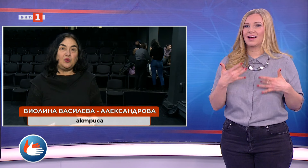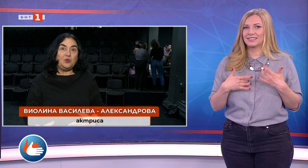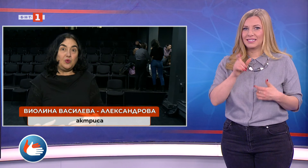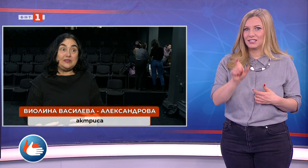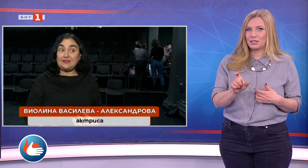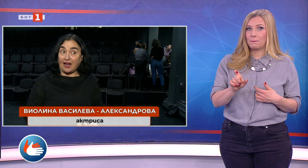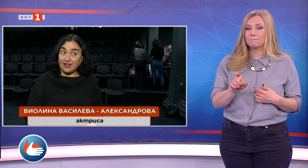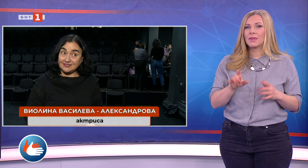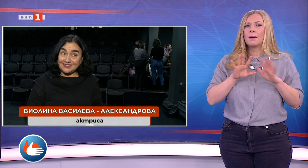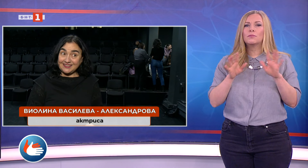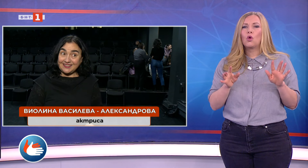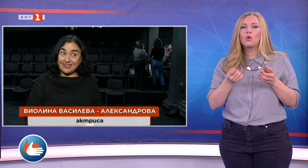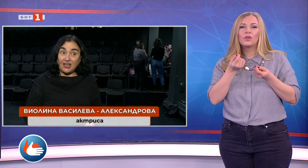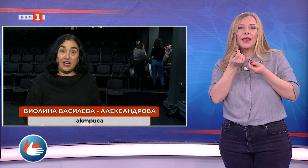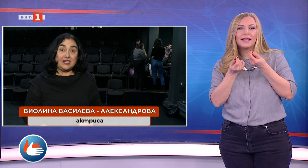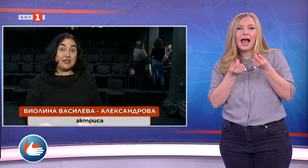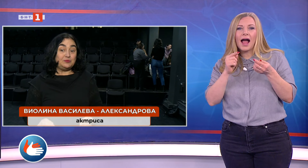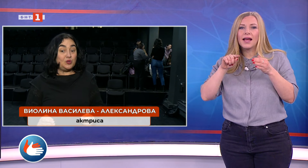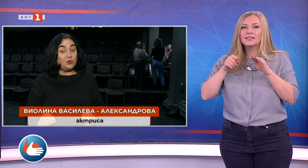много детайлна, много